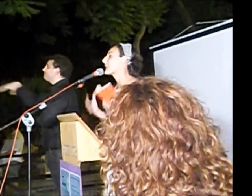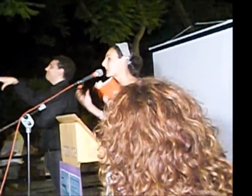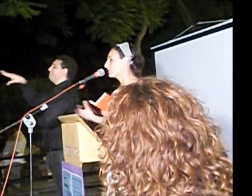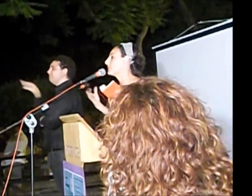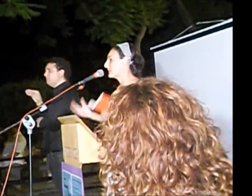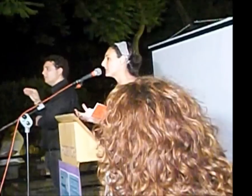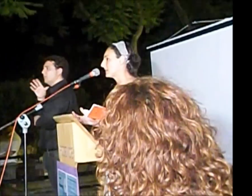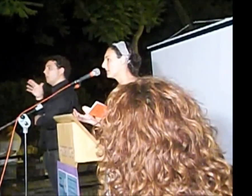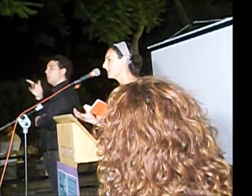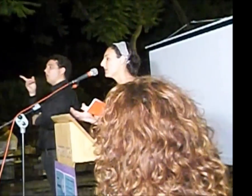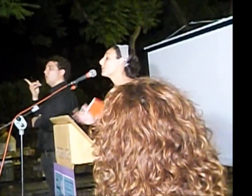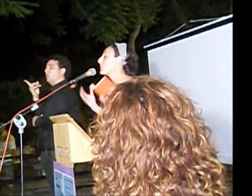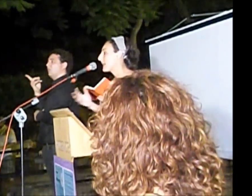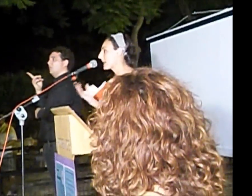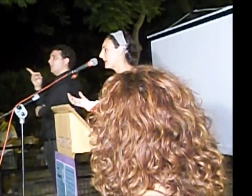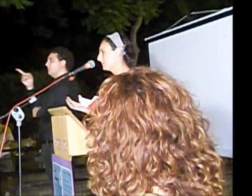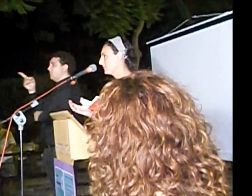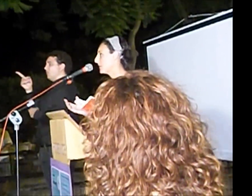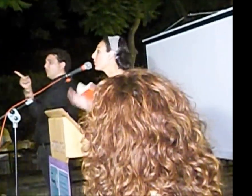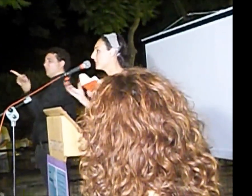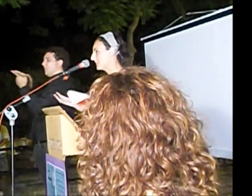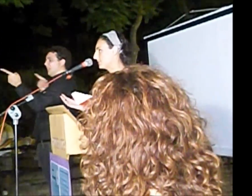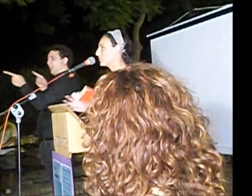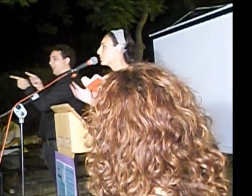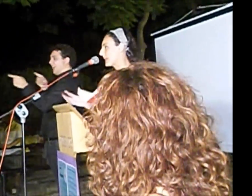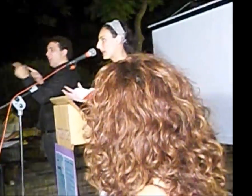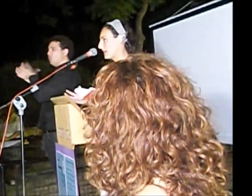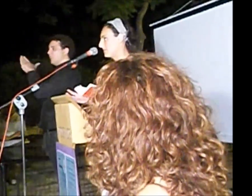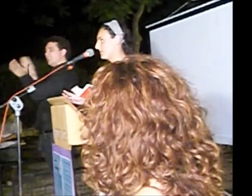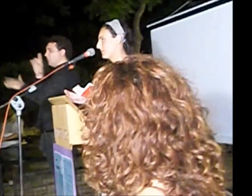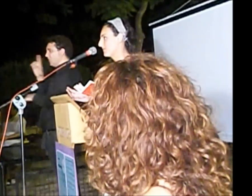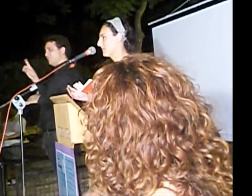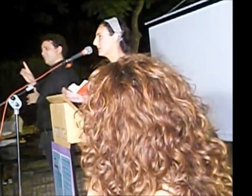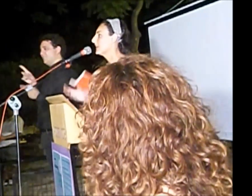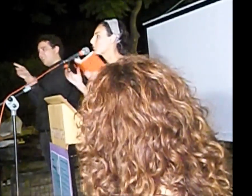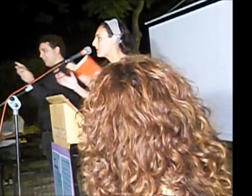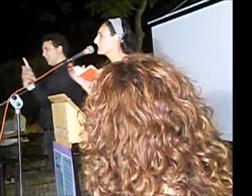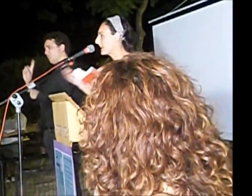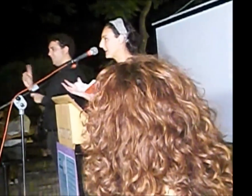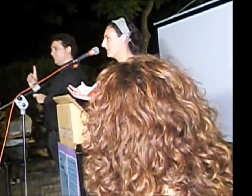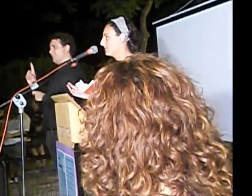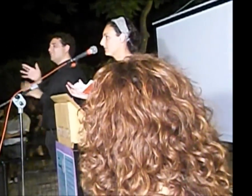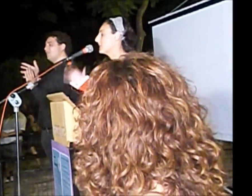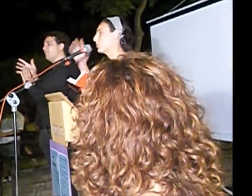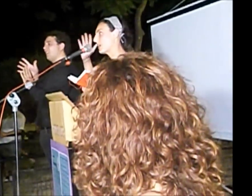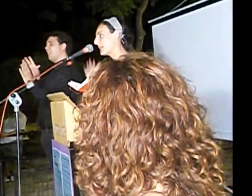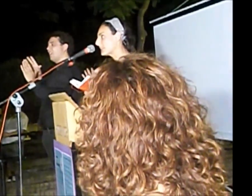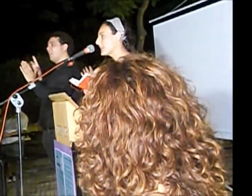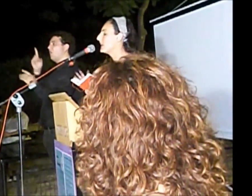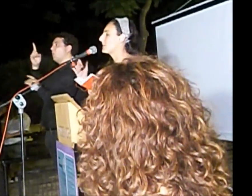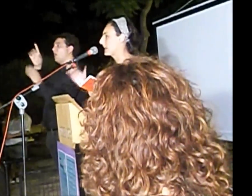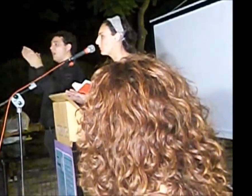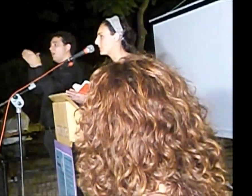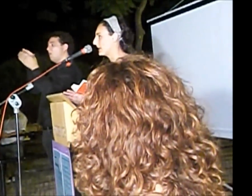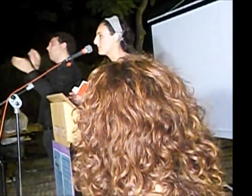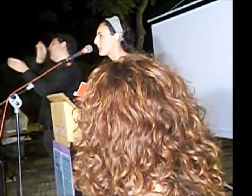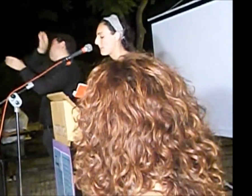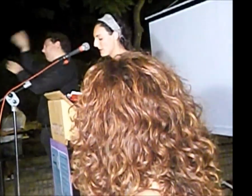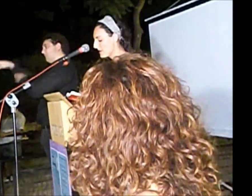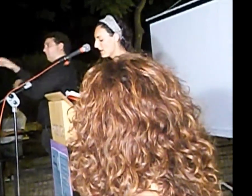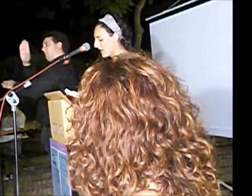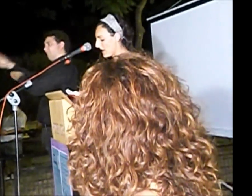convertiría en una guerra constante, en una guerra, y no lo es, no es una guerra. Es una masacre, de una parte hacia la